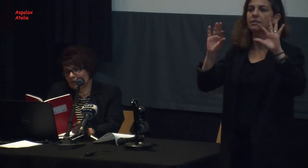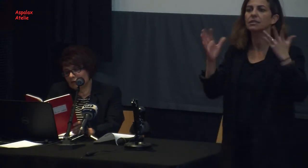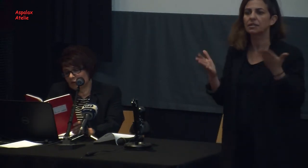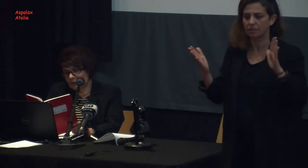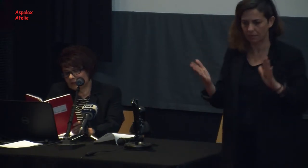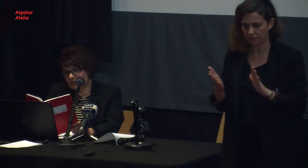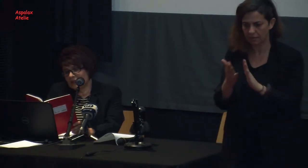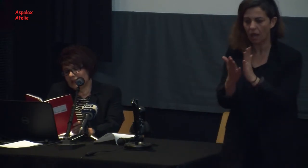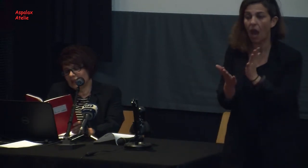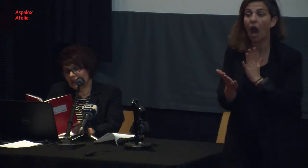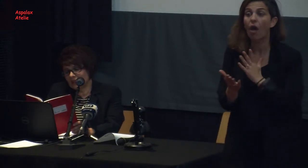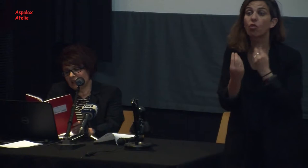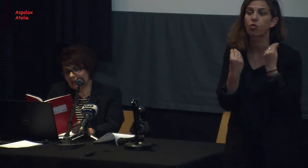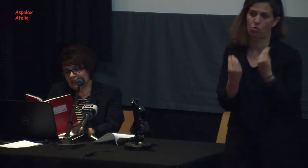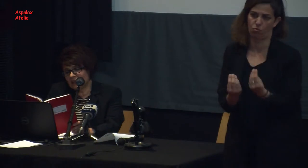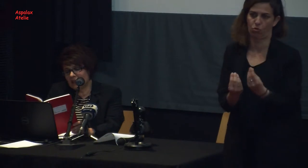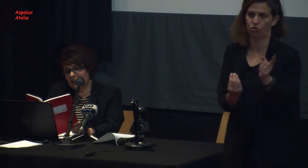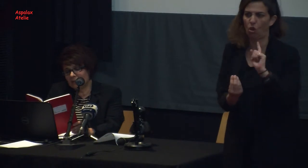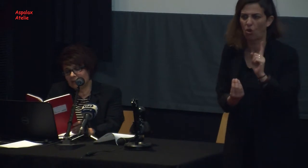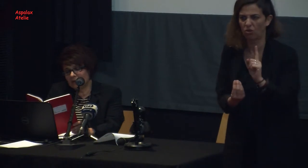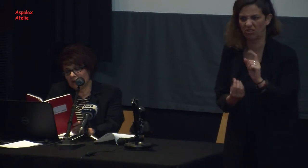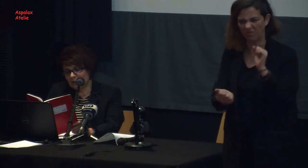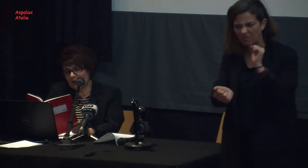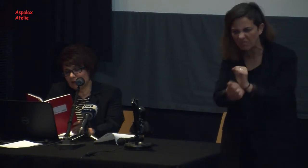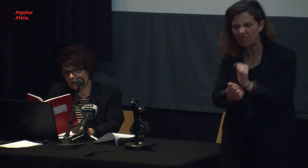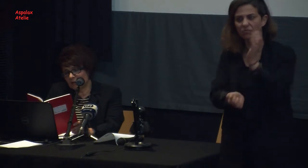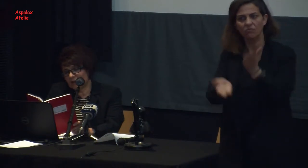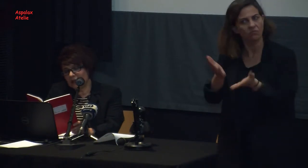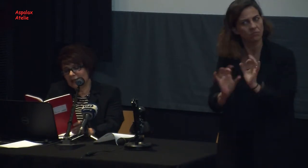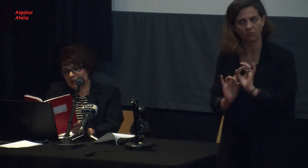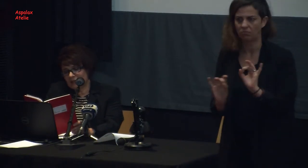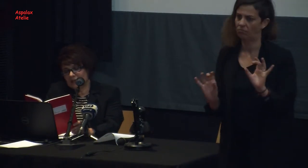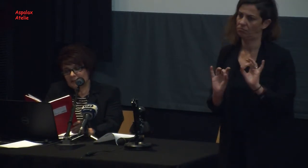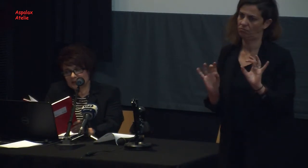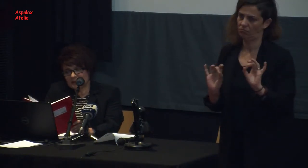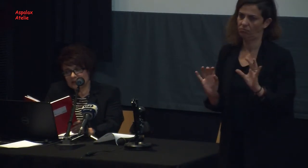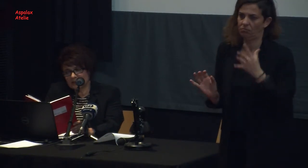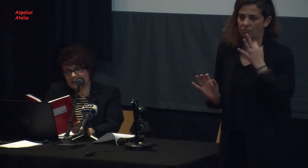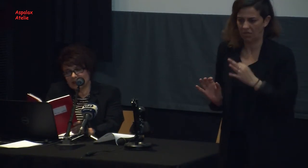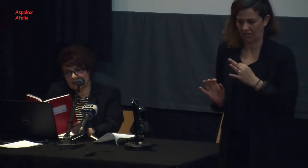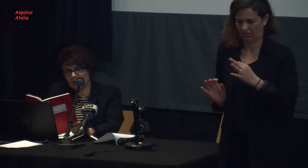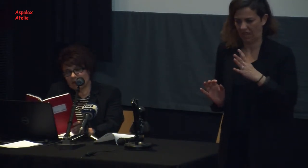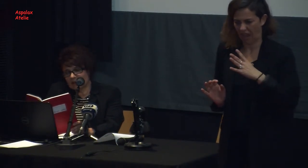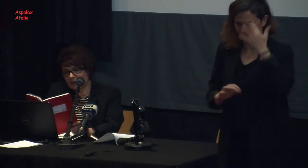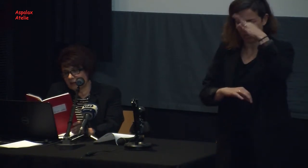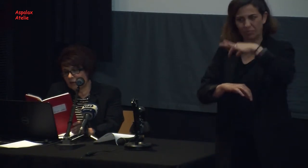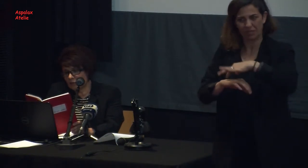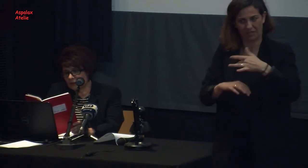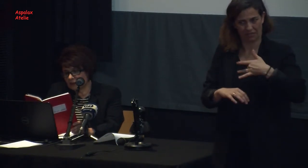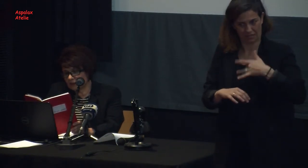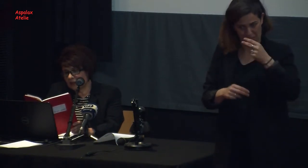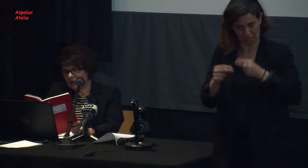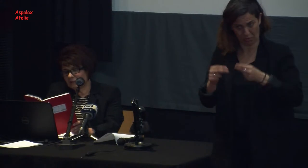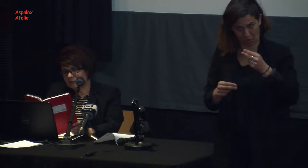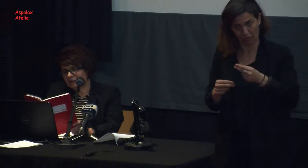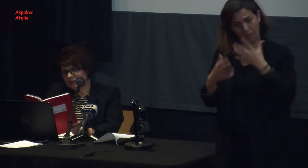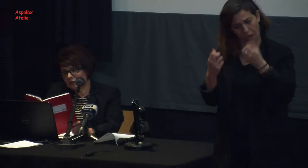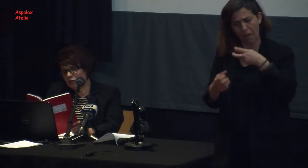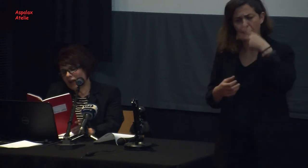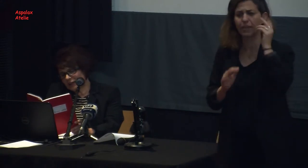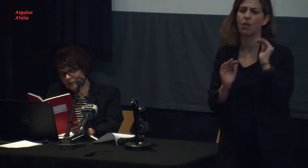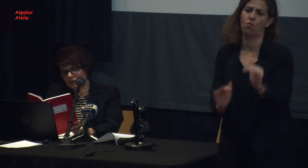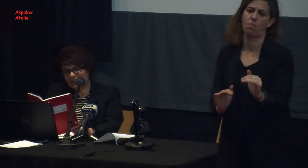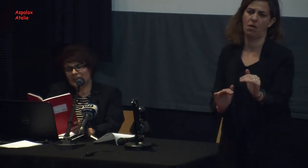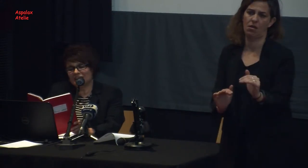ανθρώπινη αντιμετώπιση και όπου οι άνθρωποι, οι ψυχασθενείς είχαν όλα τα δικαιώματα